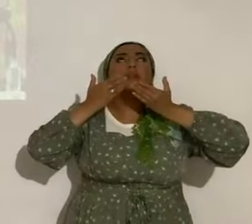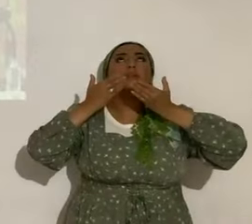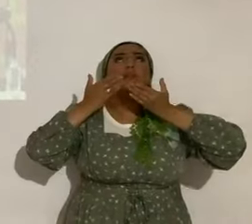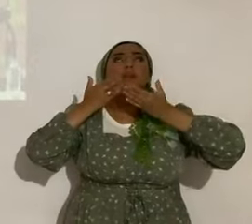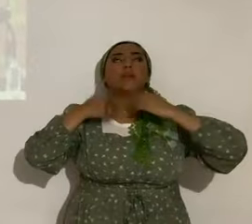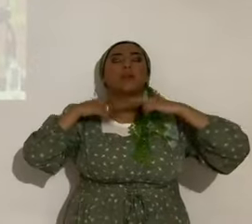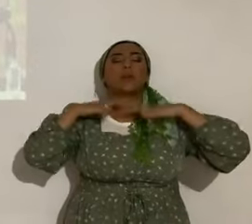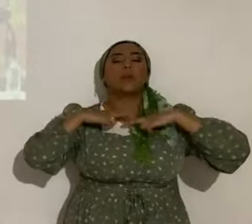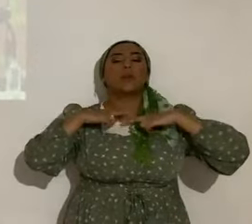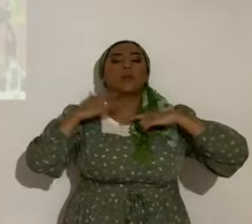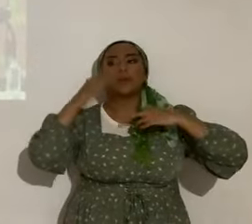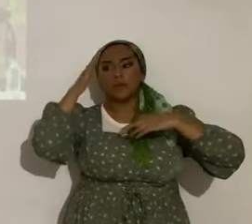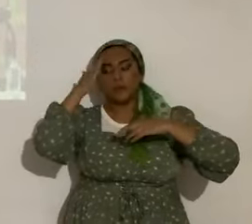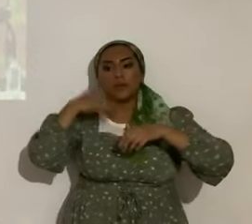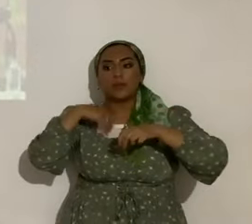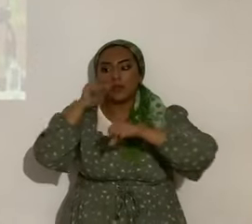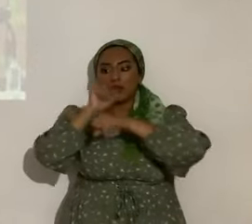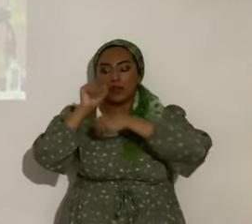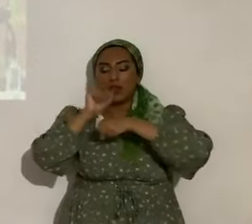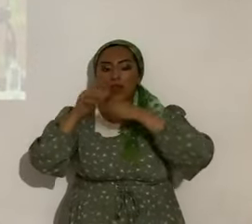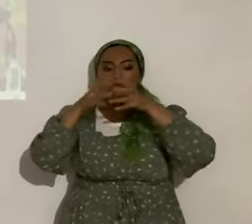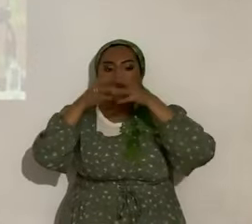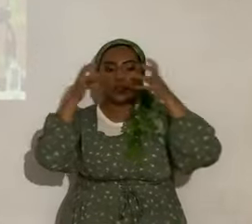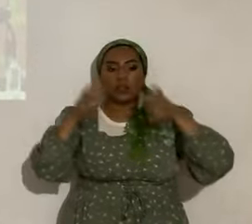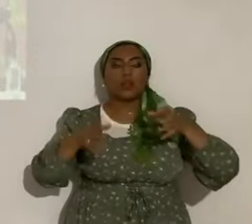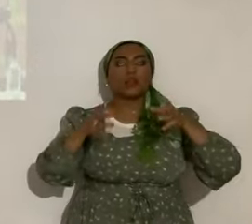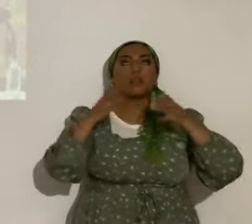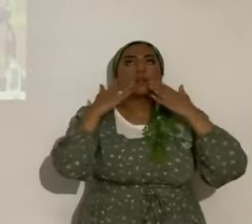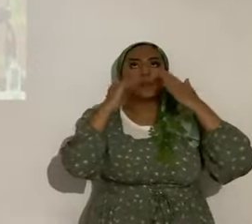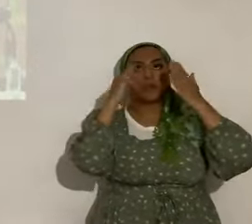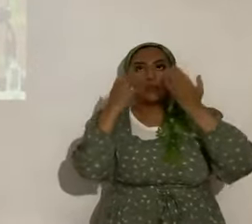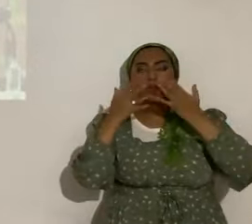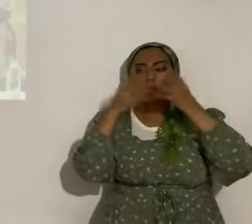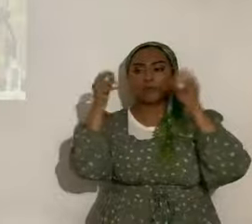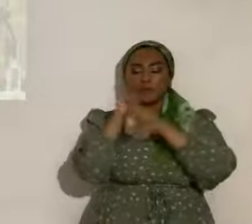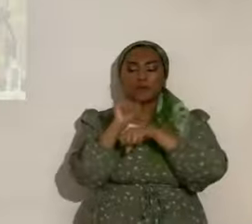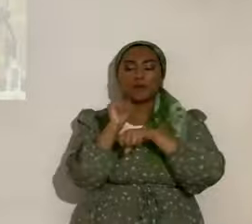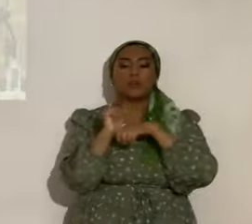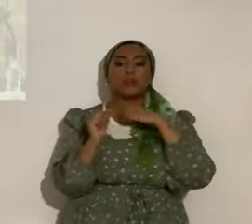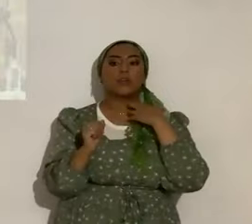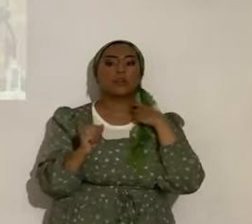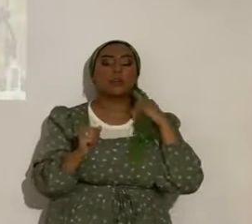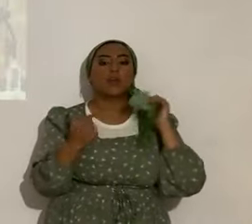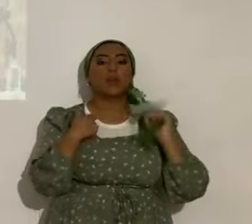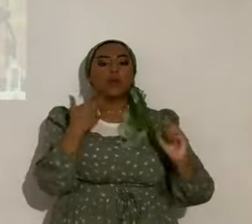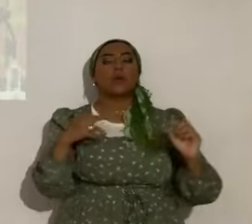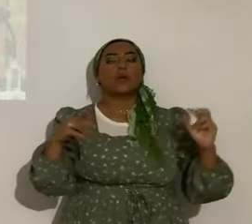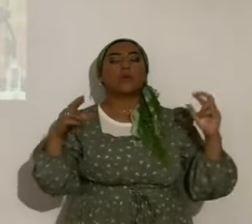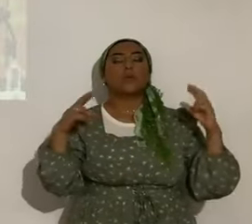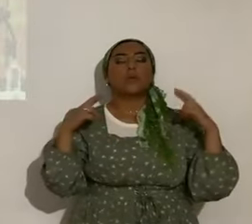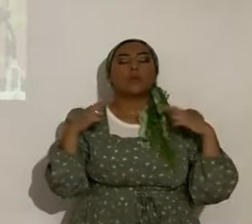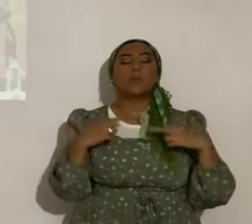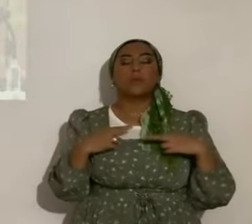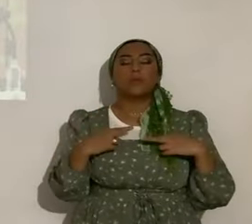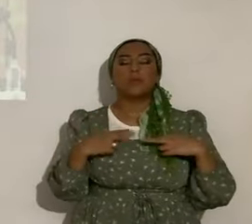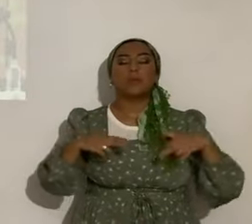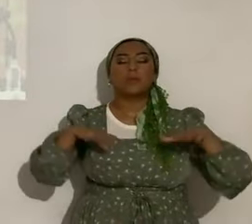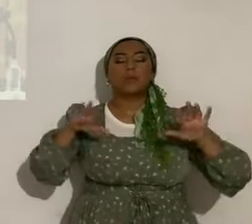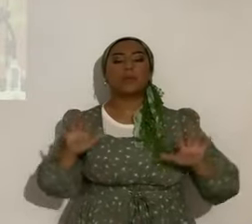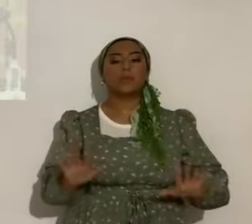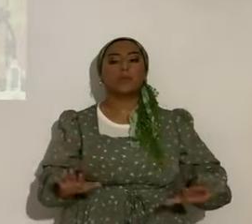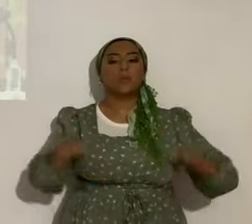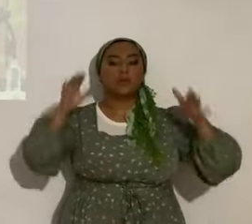trabajado, para que vos de tu nombre, y te doy toda la que me diste mucho trabajo. Quiero descansar, relajar mi